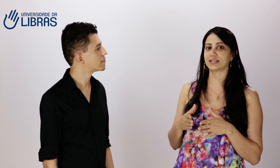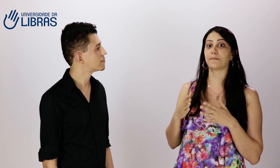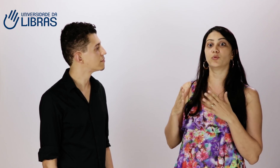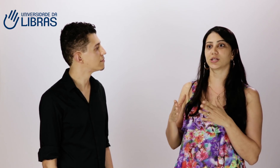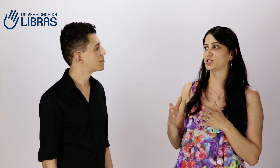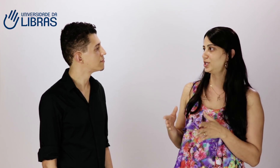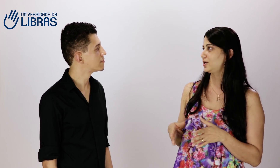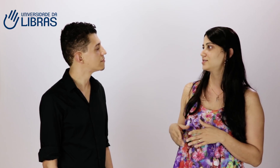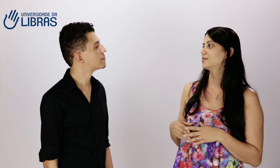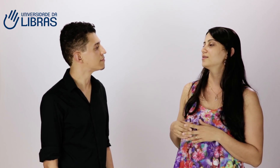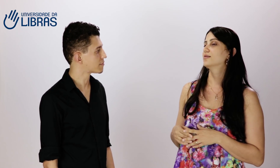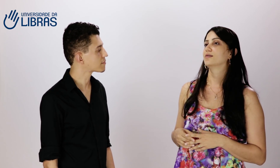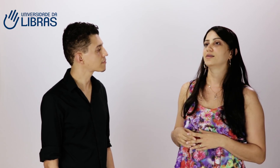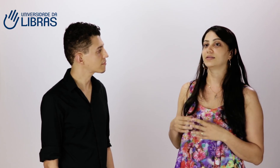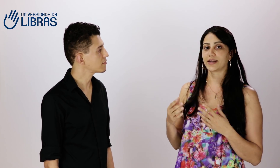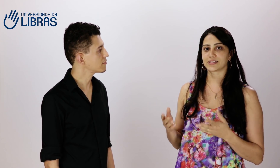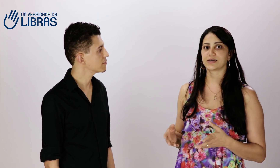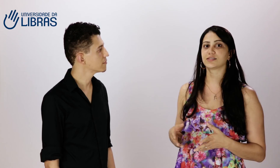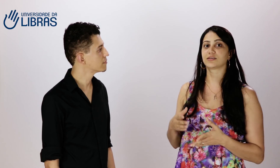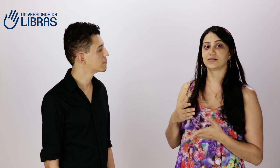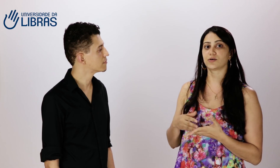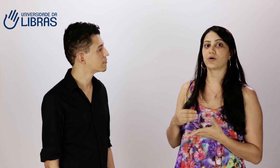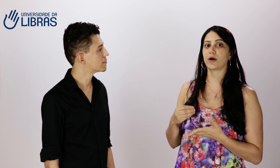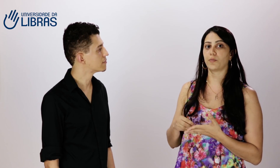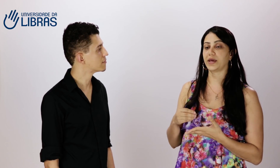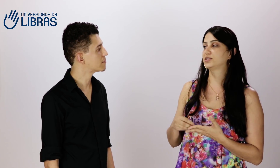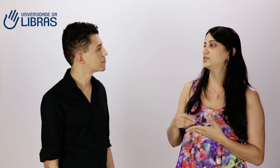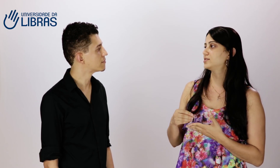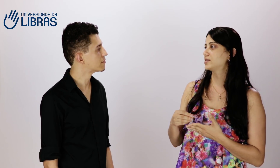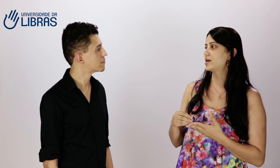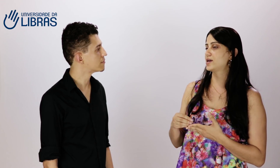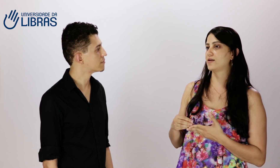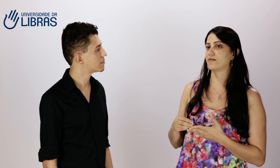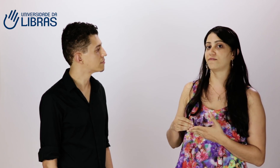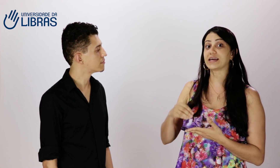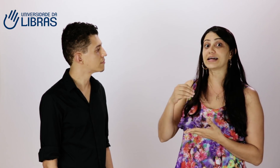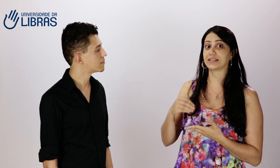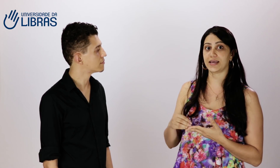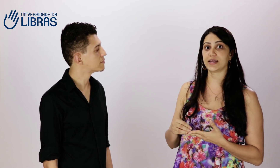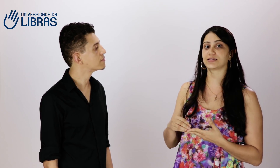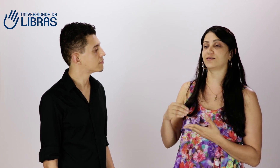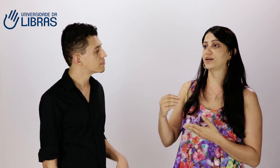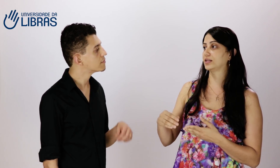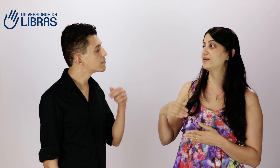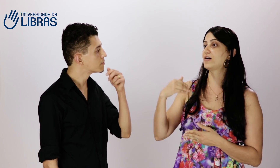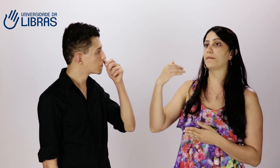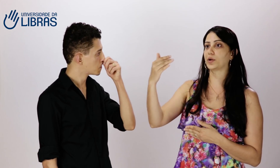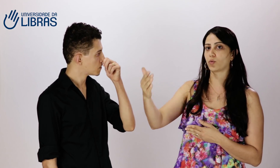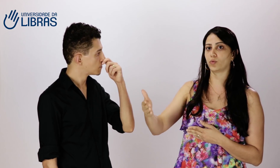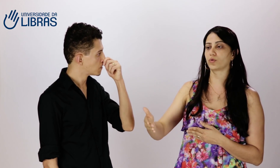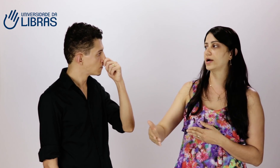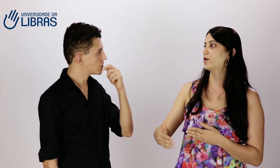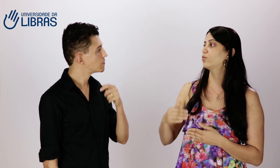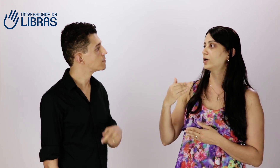dá muitas dicas interessantes, que são realmente verdadeiras, que vai te levar para algum lugar, algum